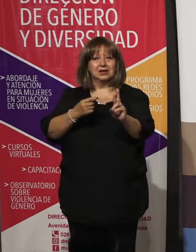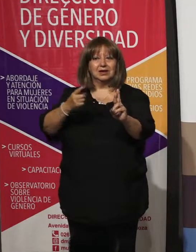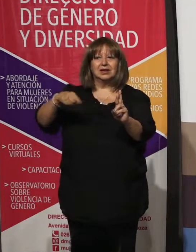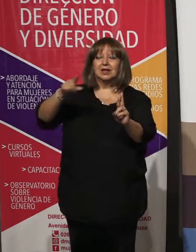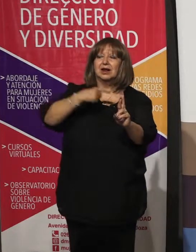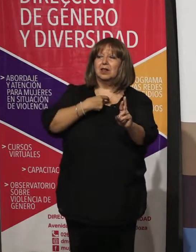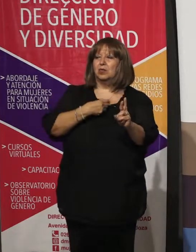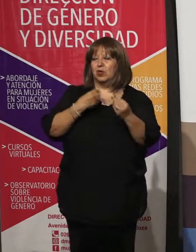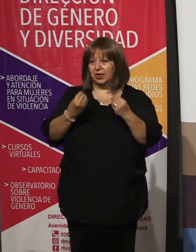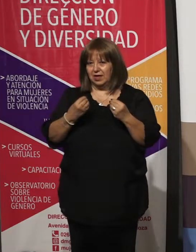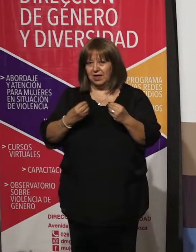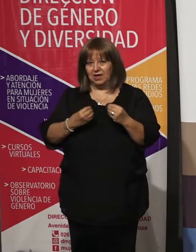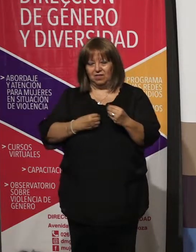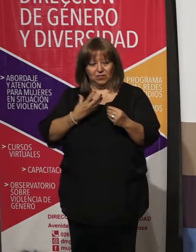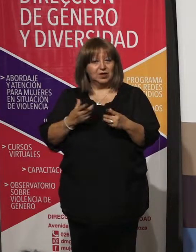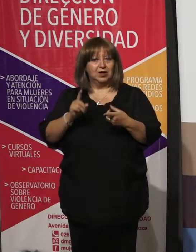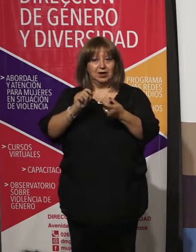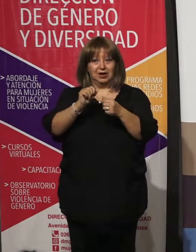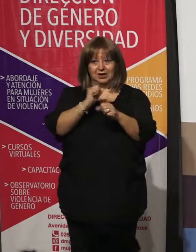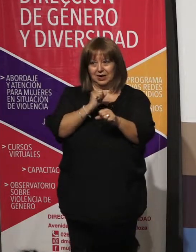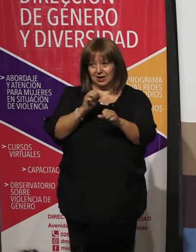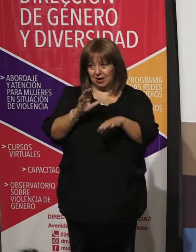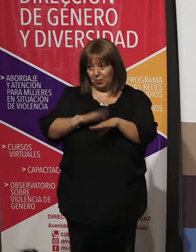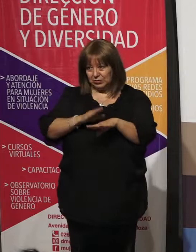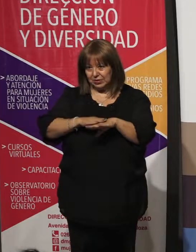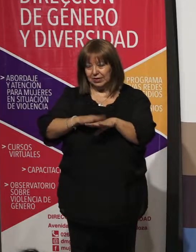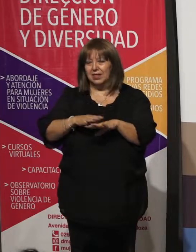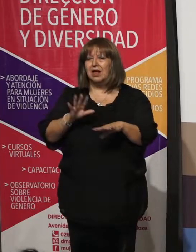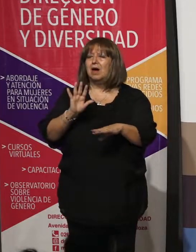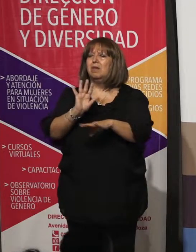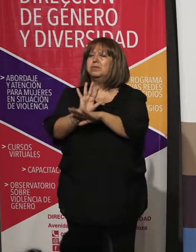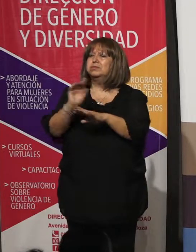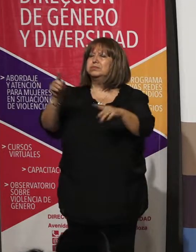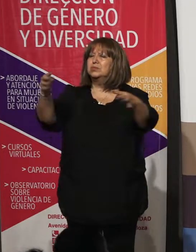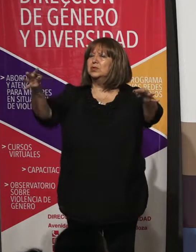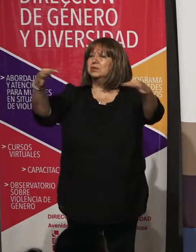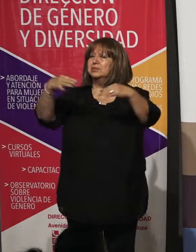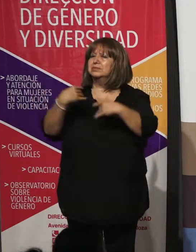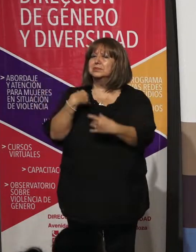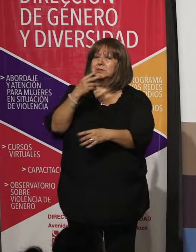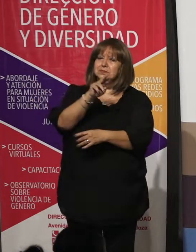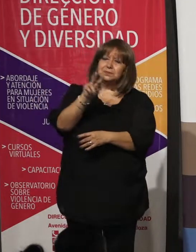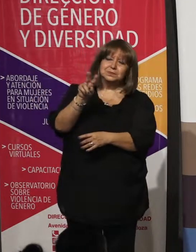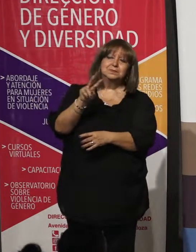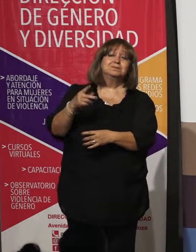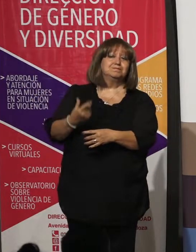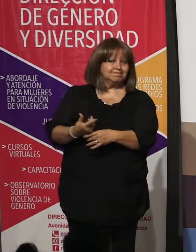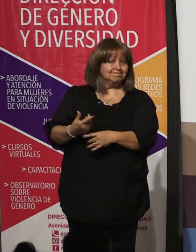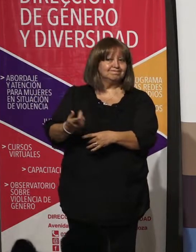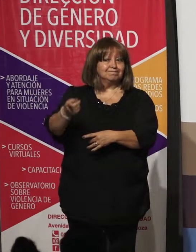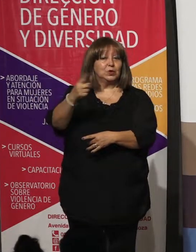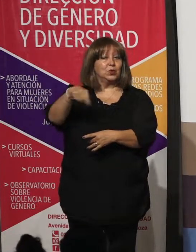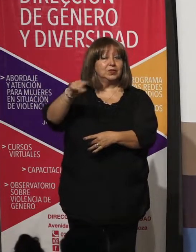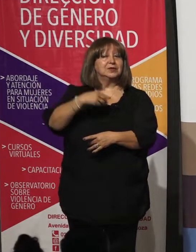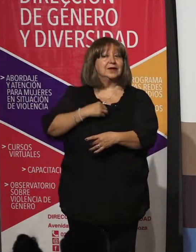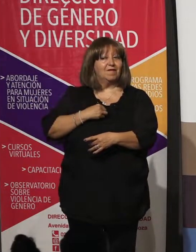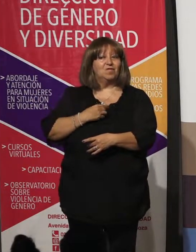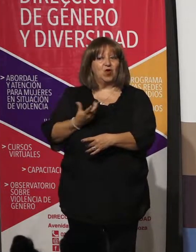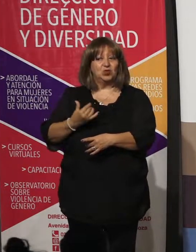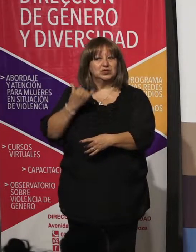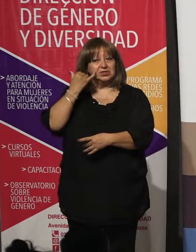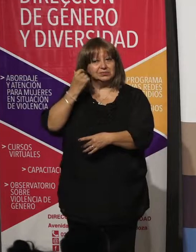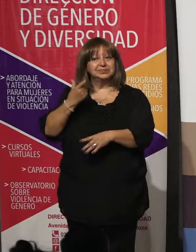y del compromiso, y verlos acá significa que han asumido esa voluntad y ese